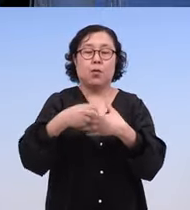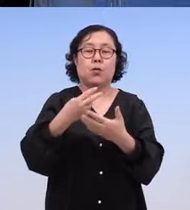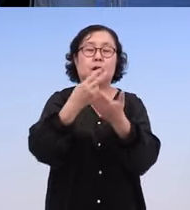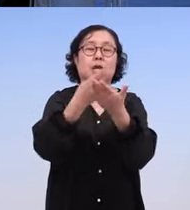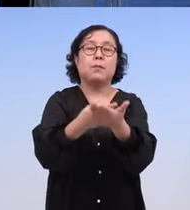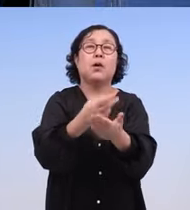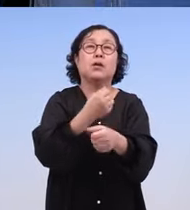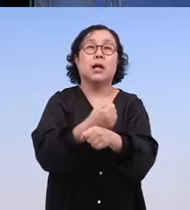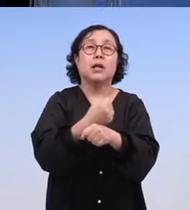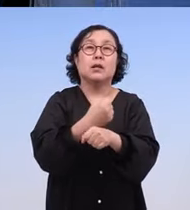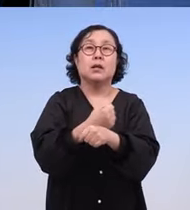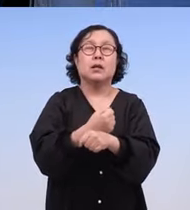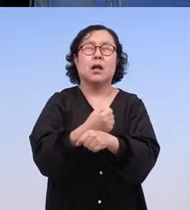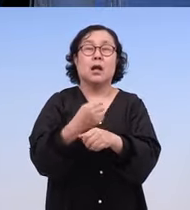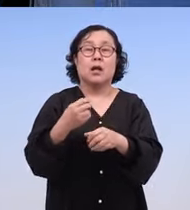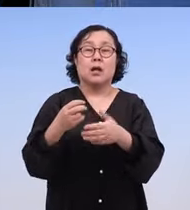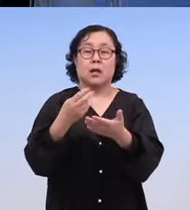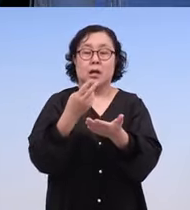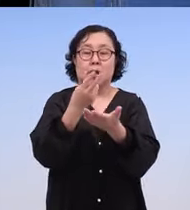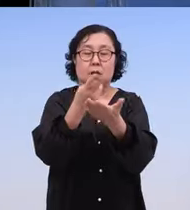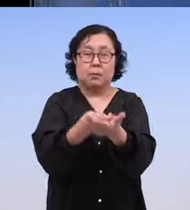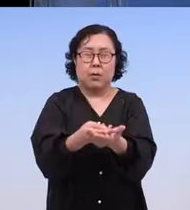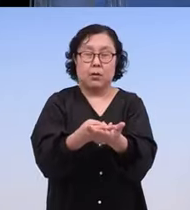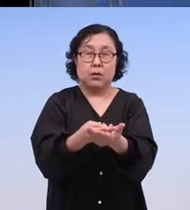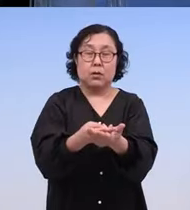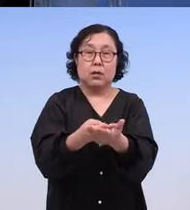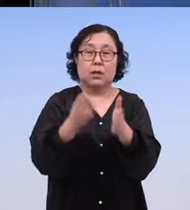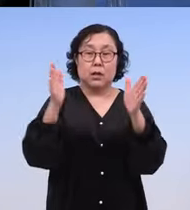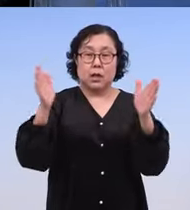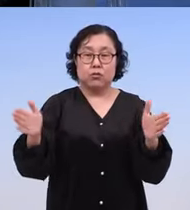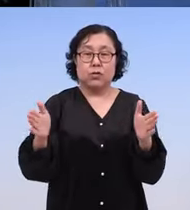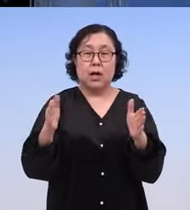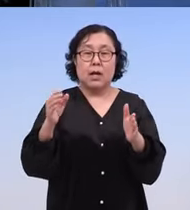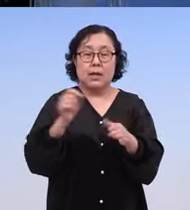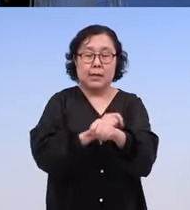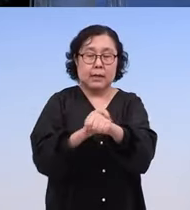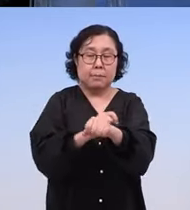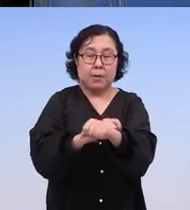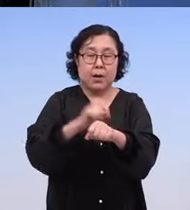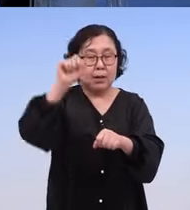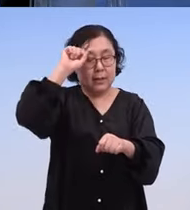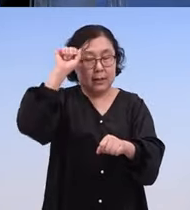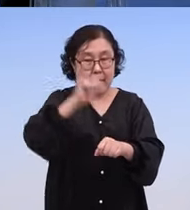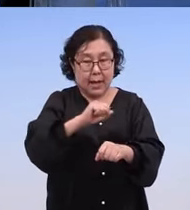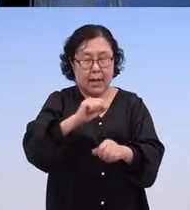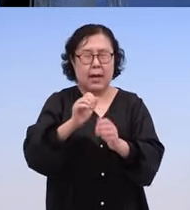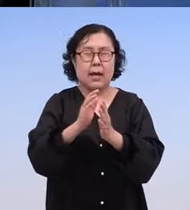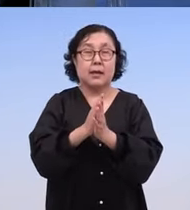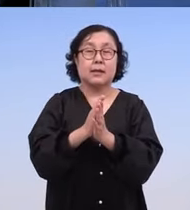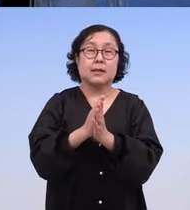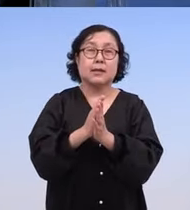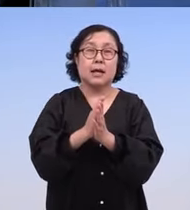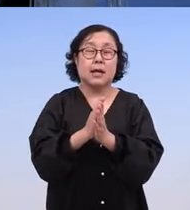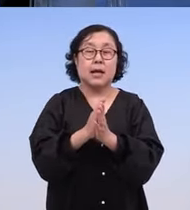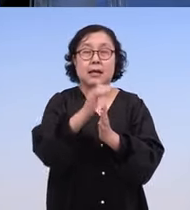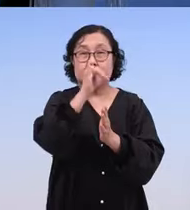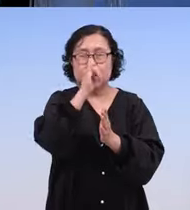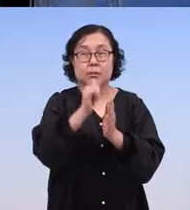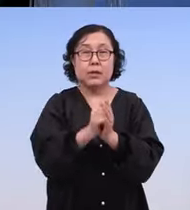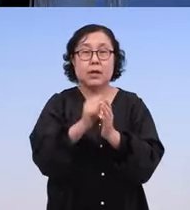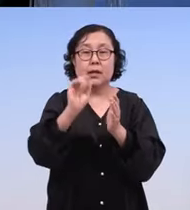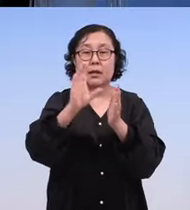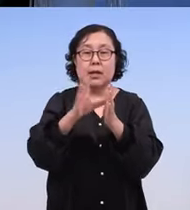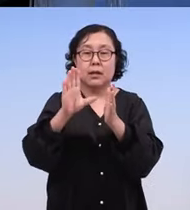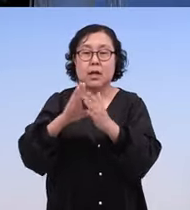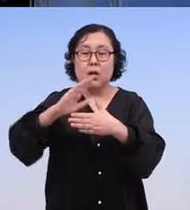27번의 입원 기간 중 특세 기간이 껴있을 때가 꽤 많았습니다. 그때마다 동생이 노트북을 가져와 특세를 보여주곤